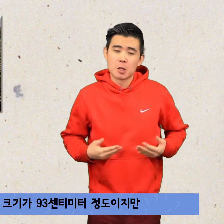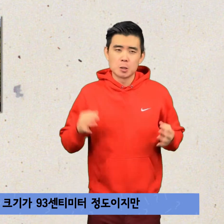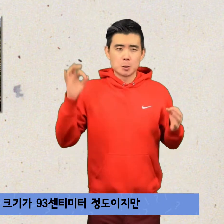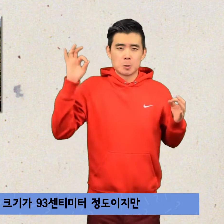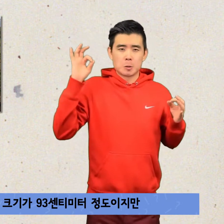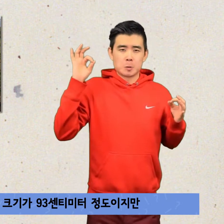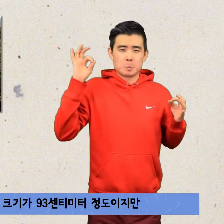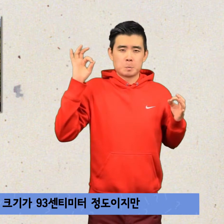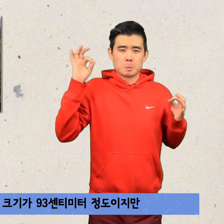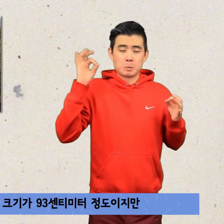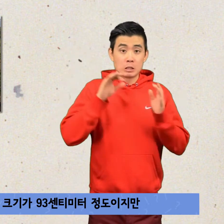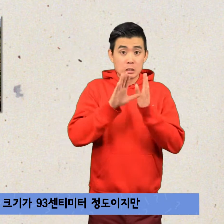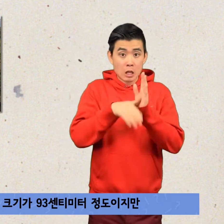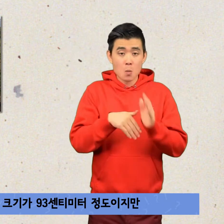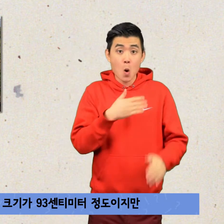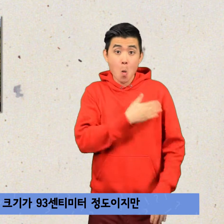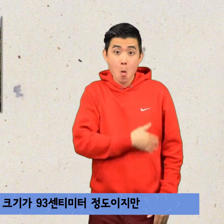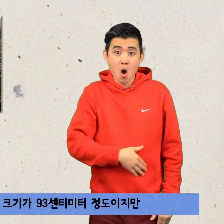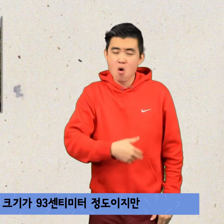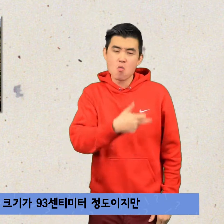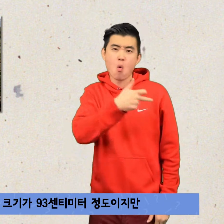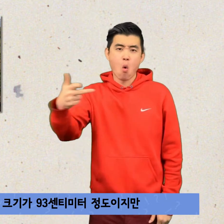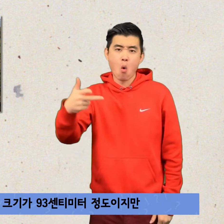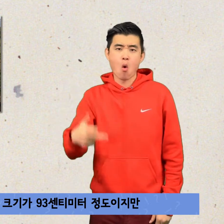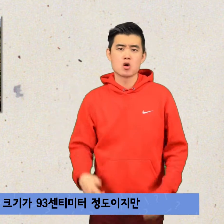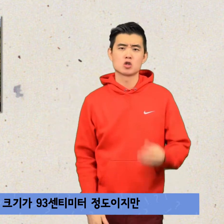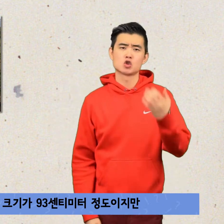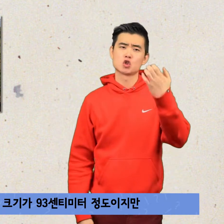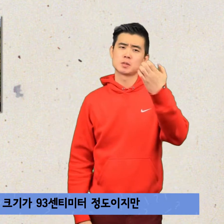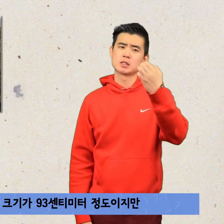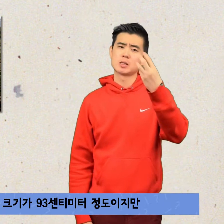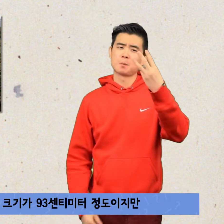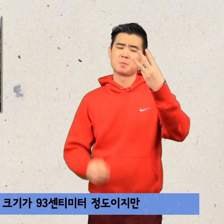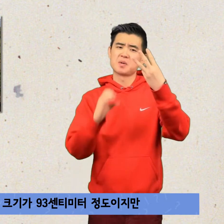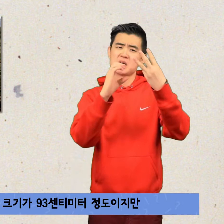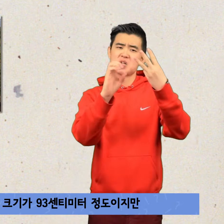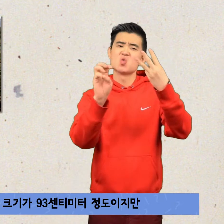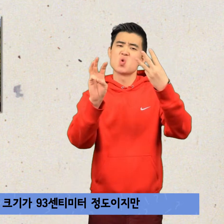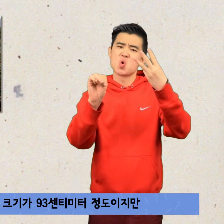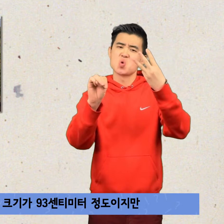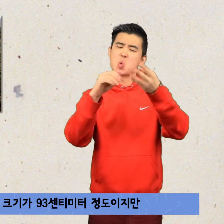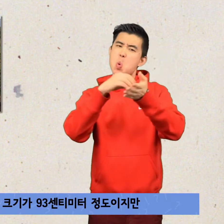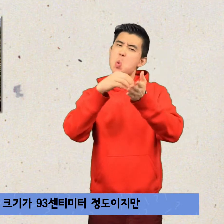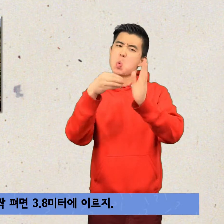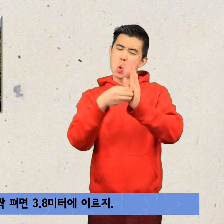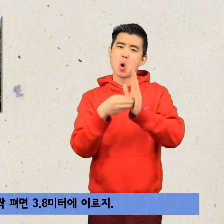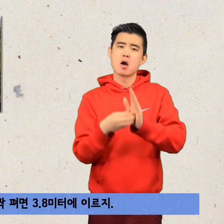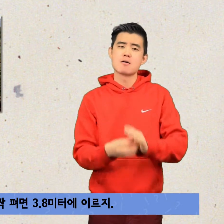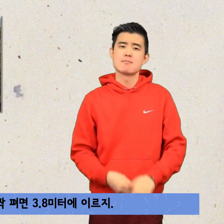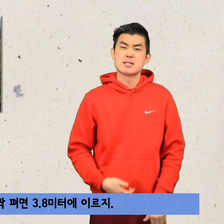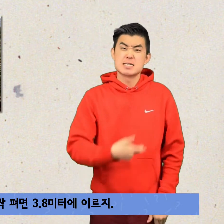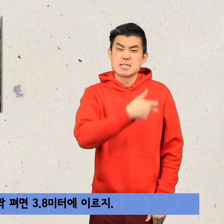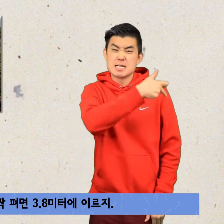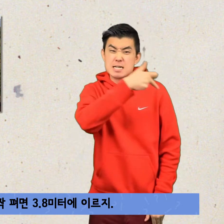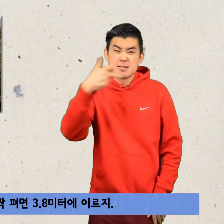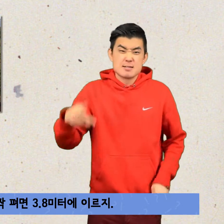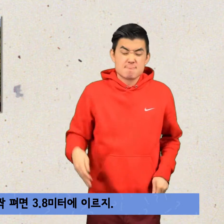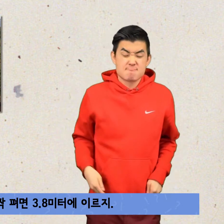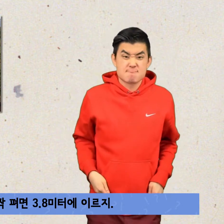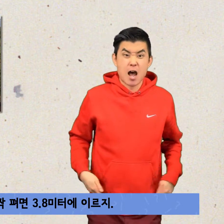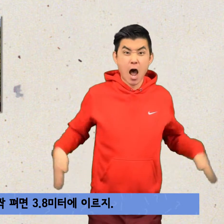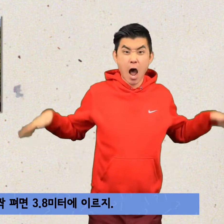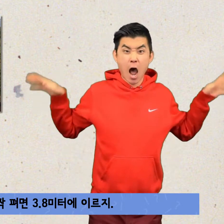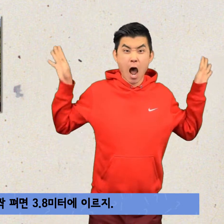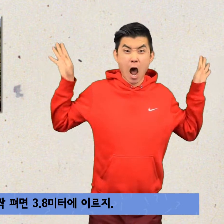가만히 있을 때는 몸 크기가 93cm 정도이지만 큰 날개를